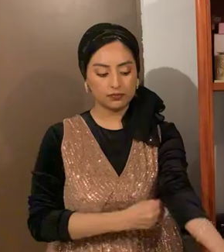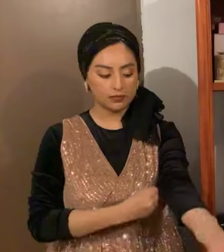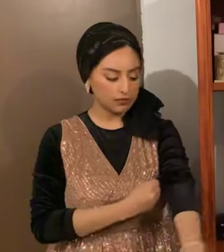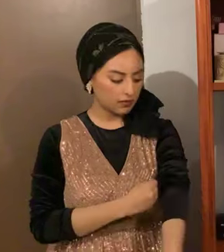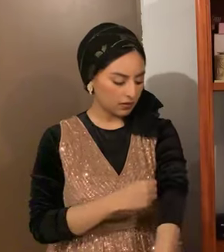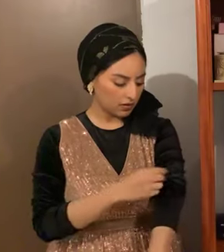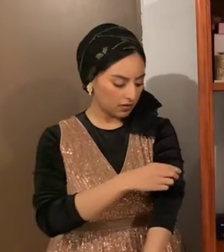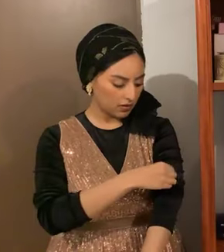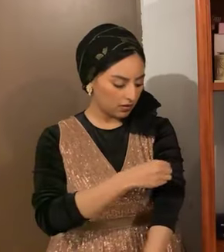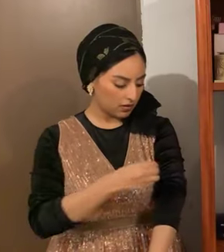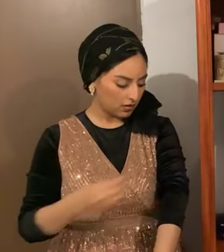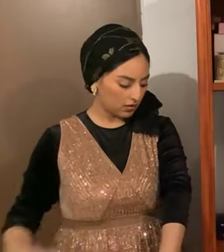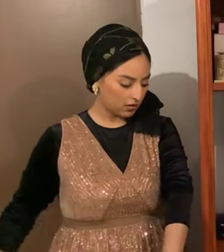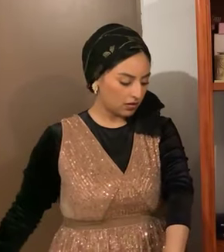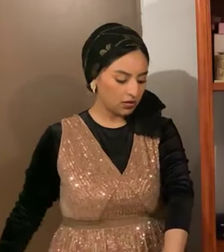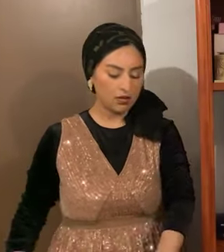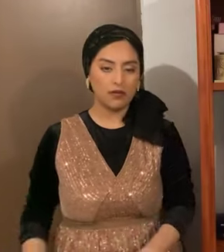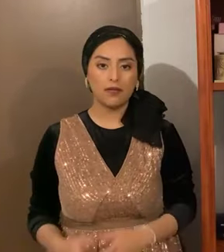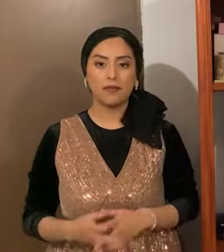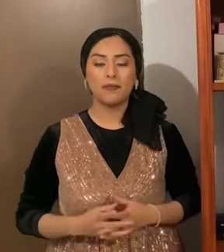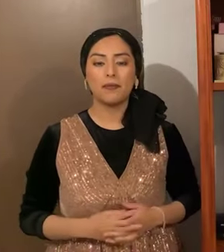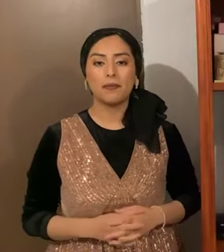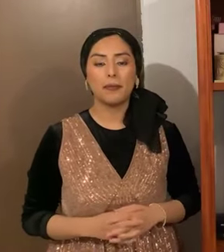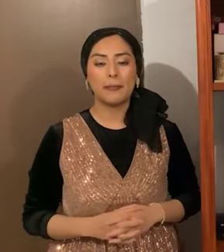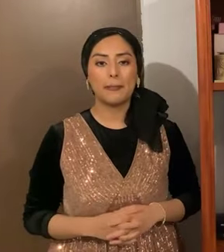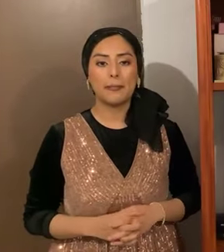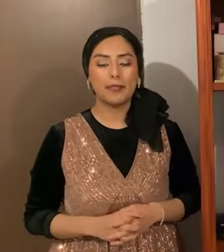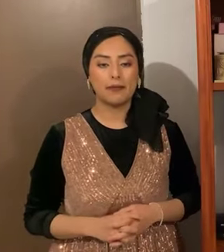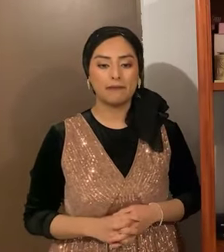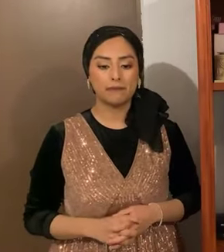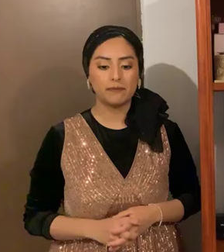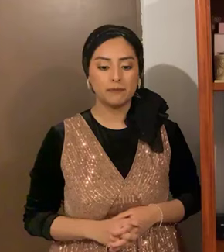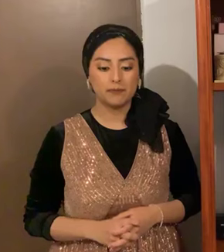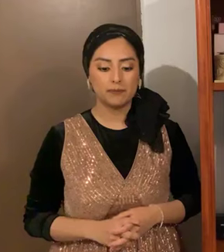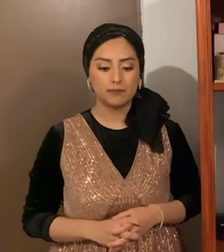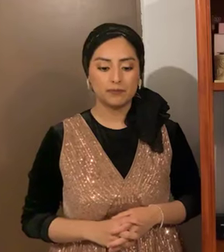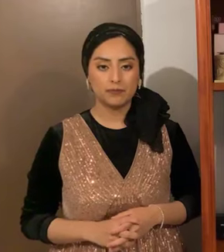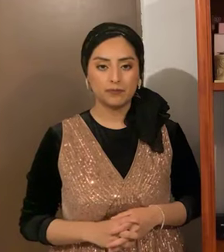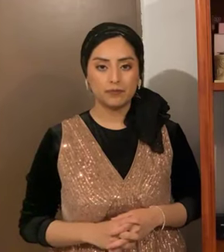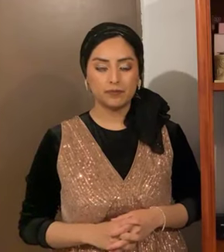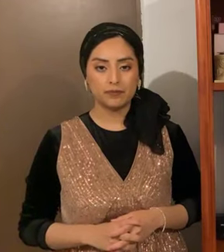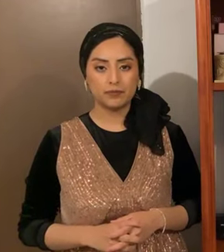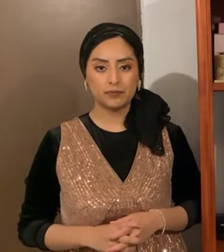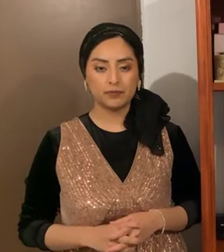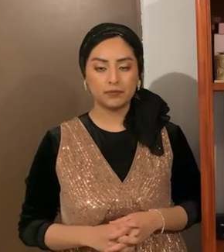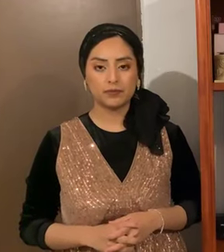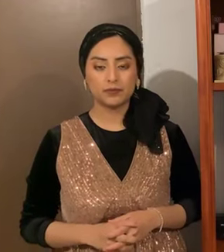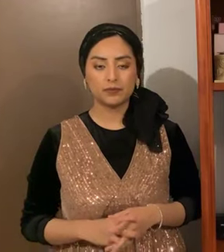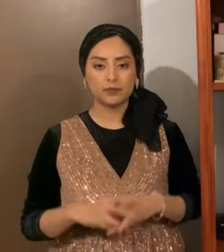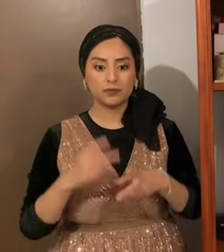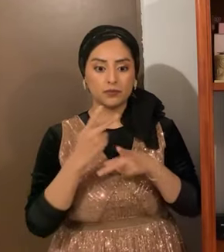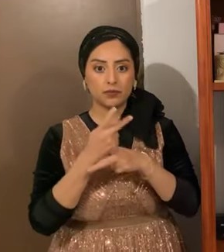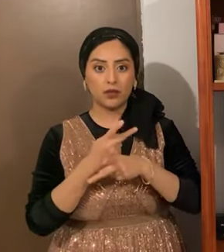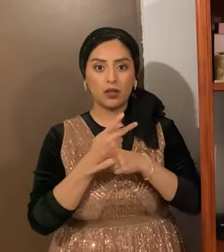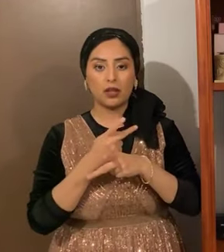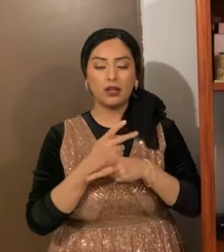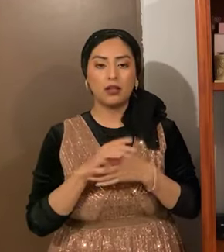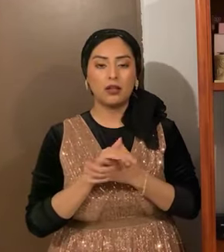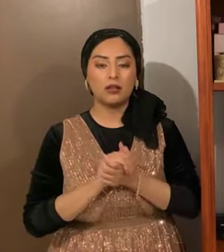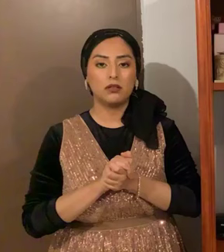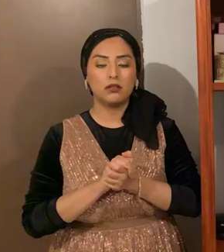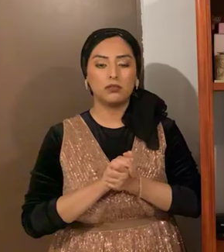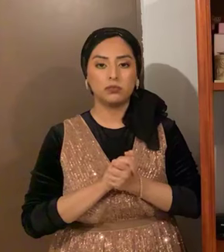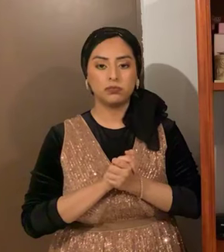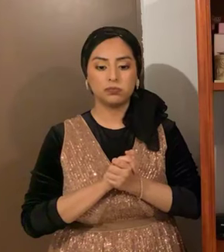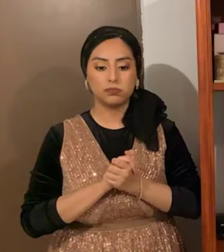Hormuz, por donde pasa la mayoría del petróleo, o una buena parte del petróleo y gas. El riesgo que podría sacudir